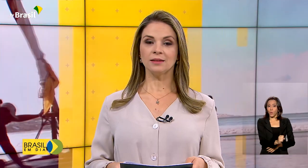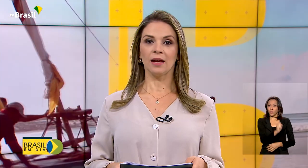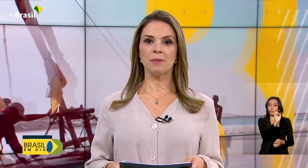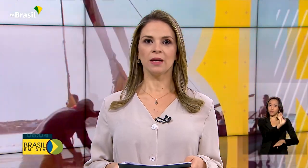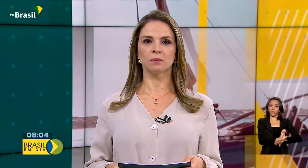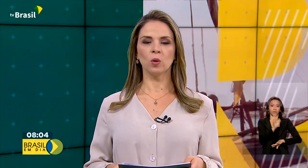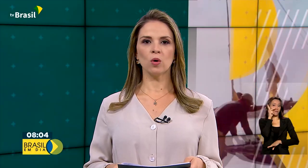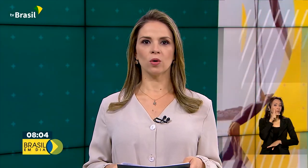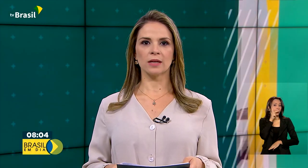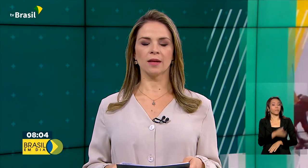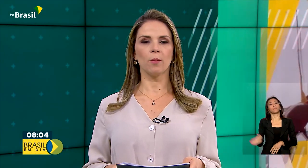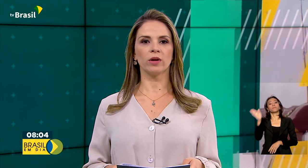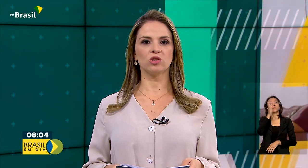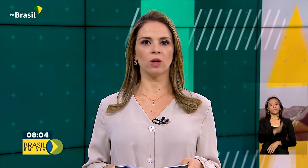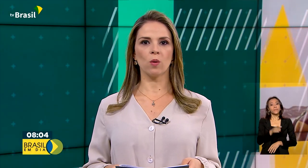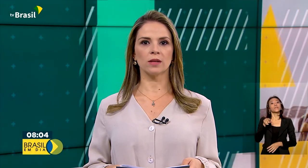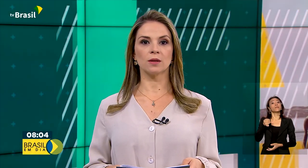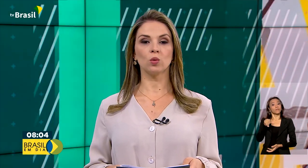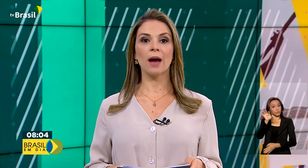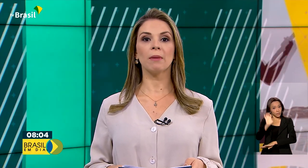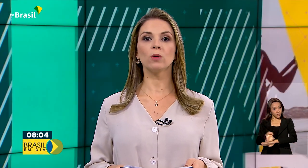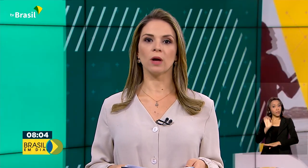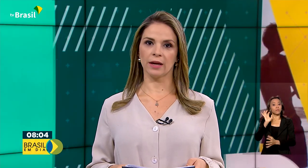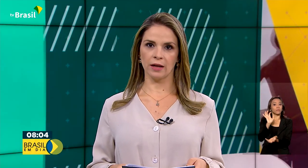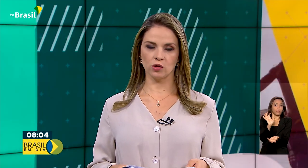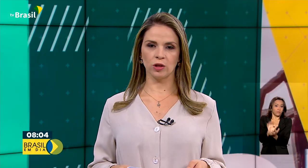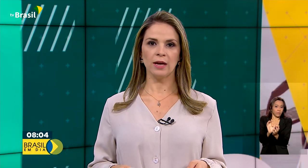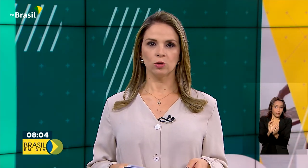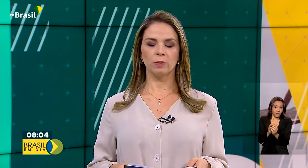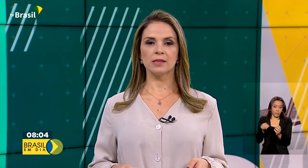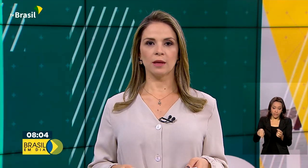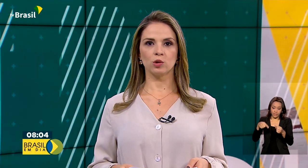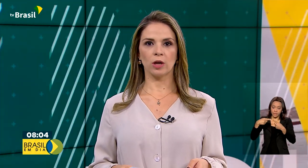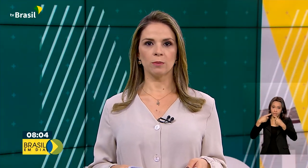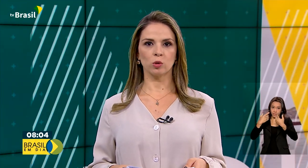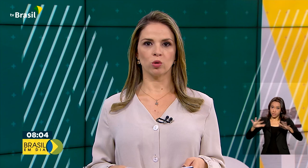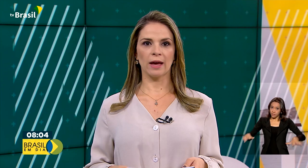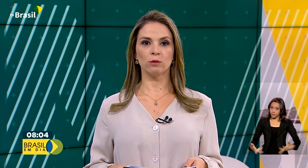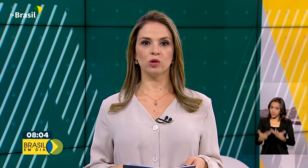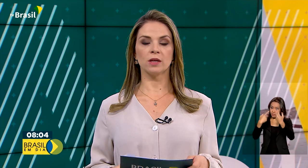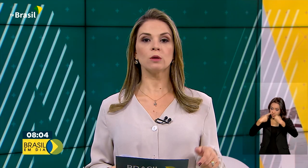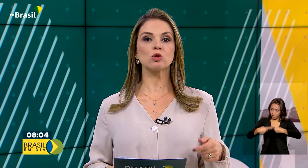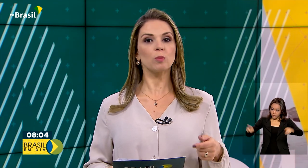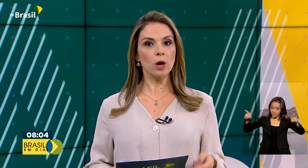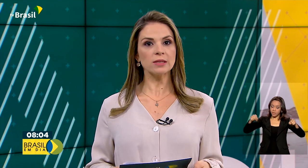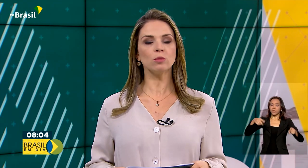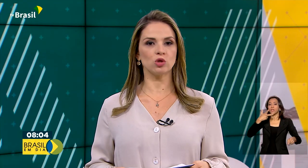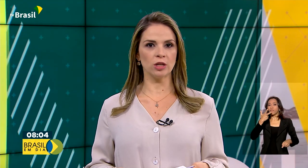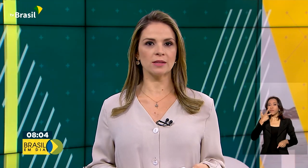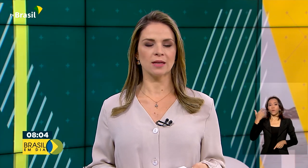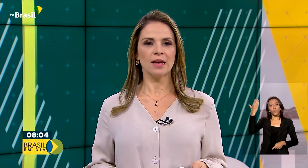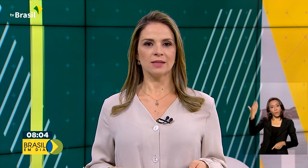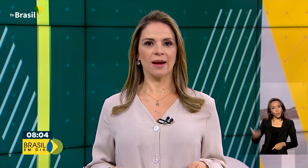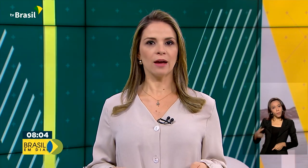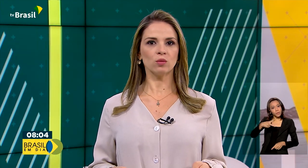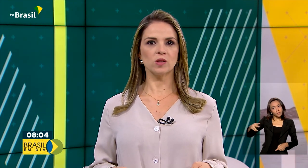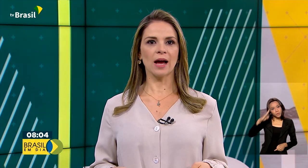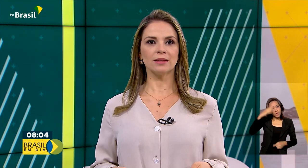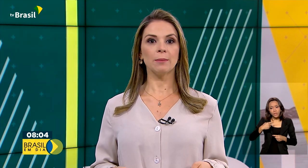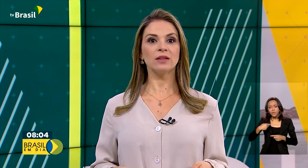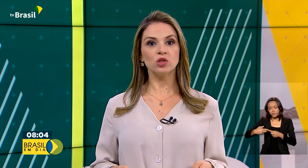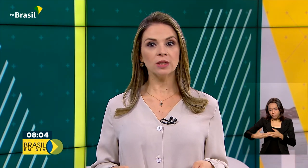Ah e ainda em Pernambuco na cerimônia de inauguração do ramal do Agreste o presidente Jair bolsonaro disse que nos próximos dias